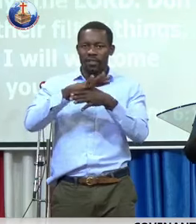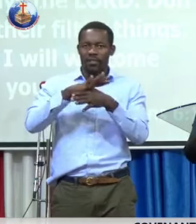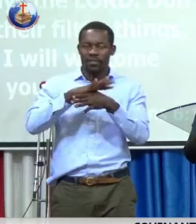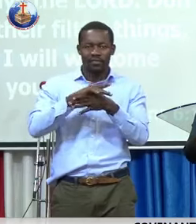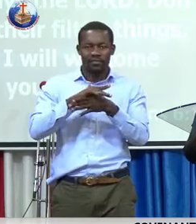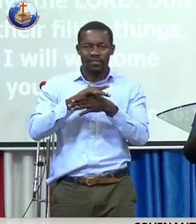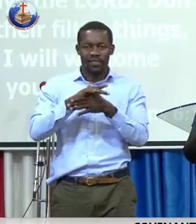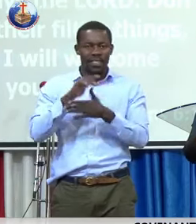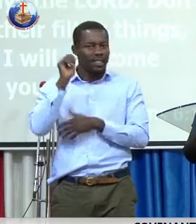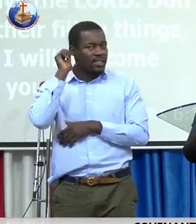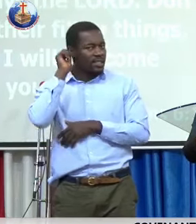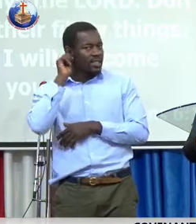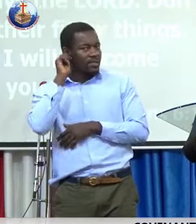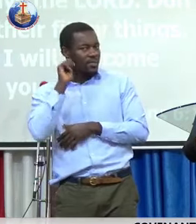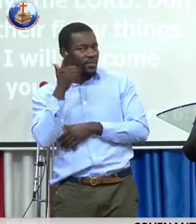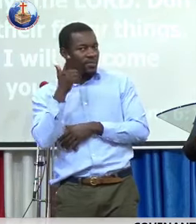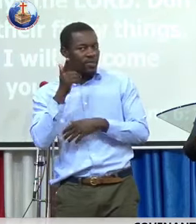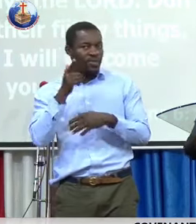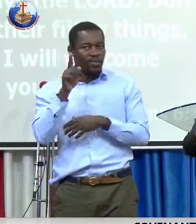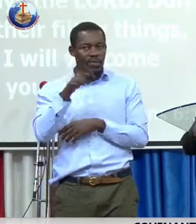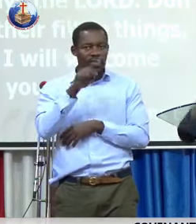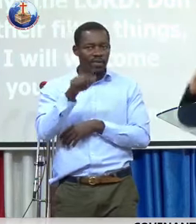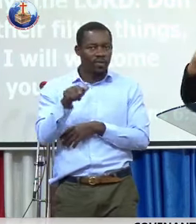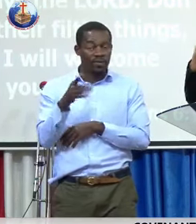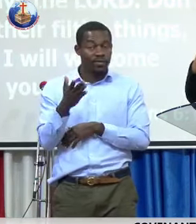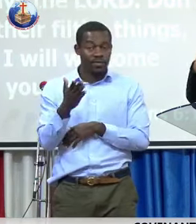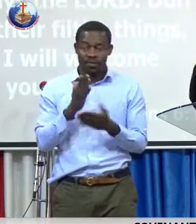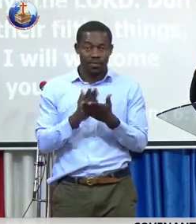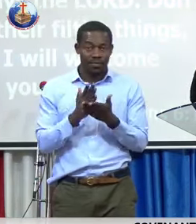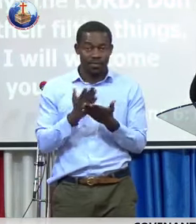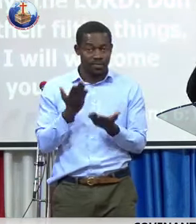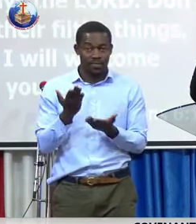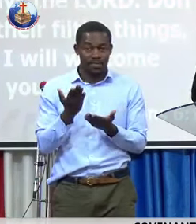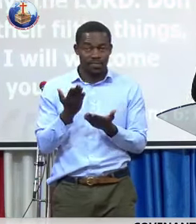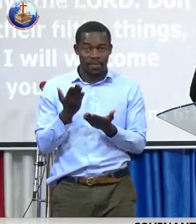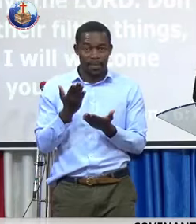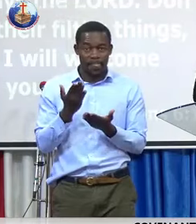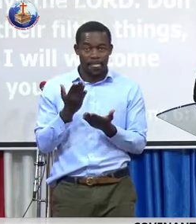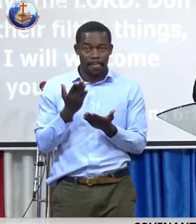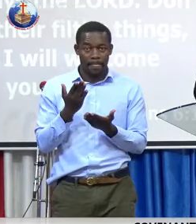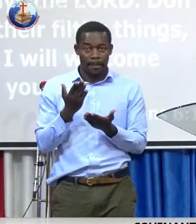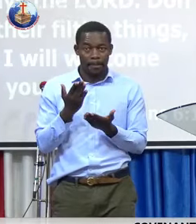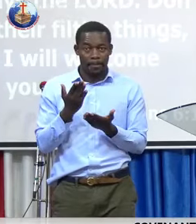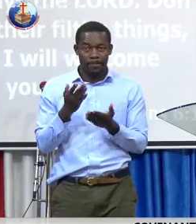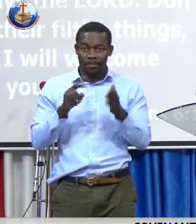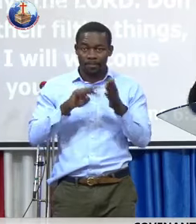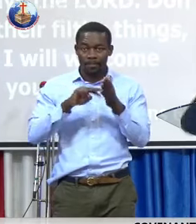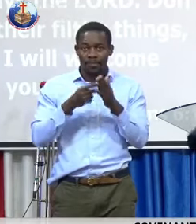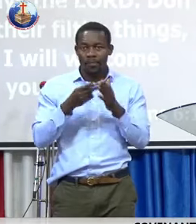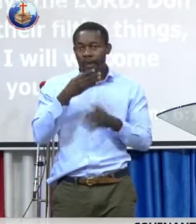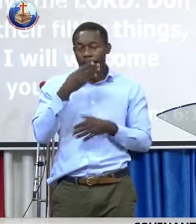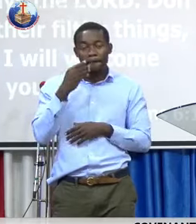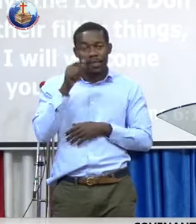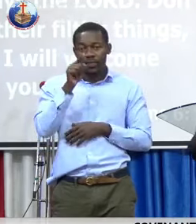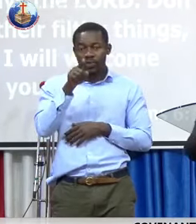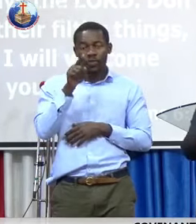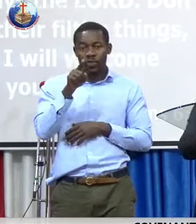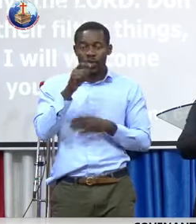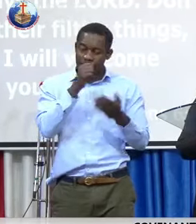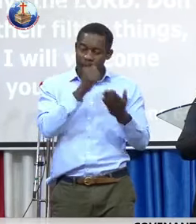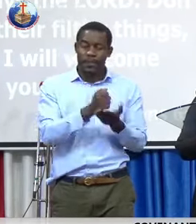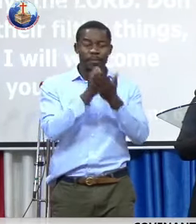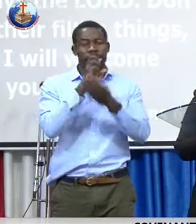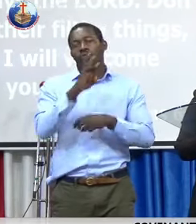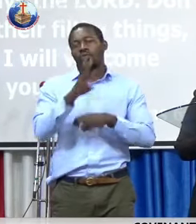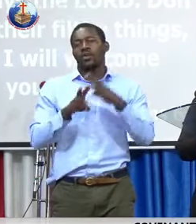and these things would change. That is how much impact we are to have in our world today. Hivyo ndio tunastahili